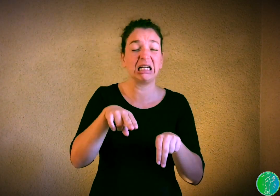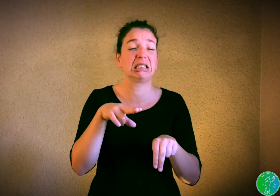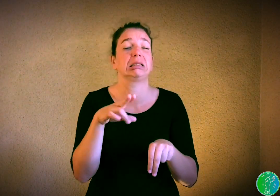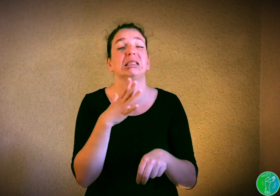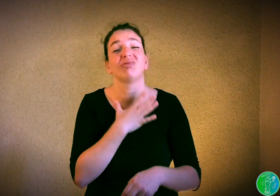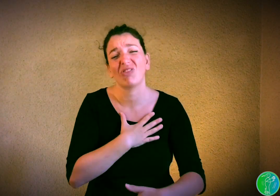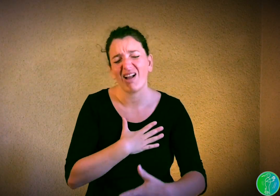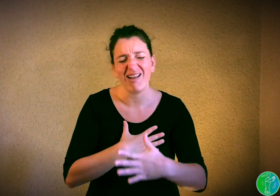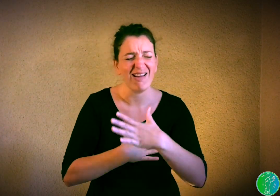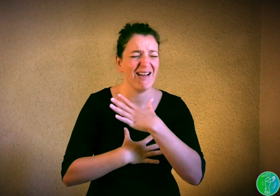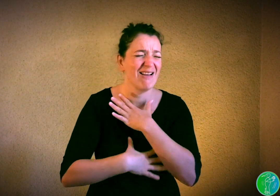minutes.